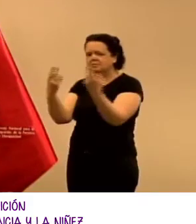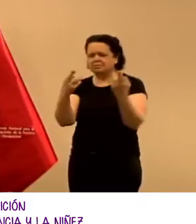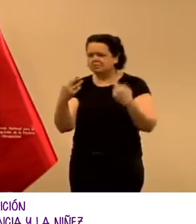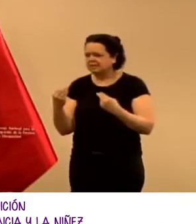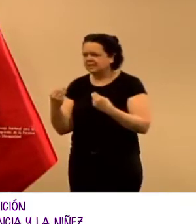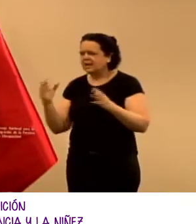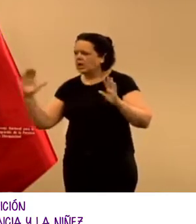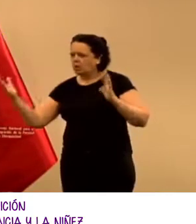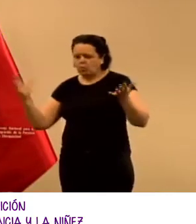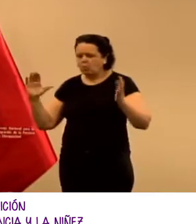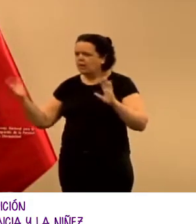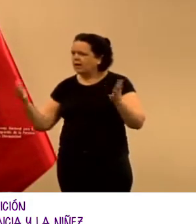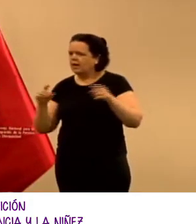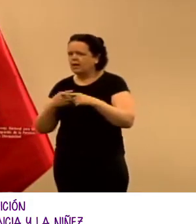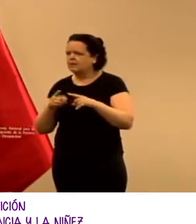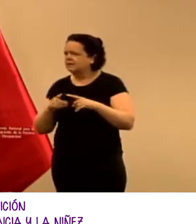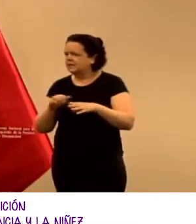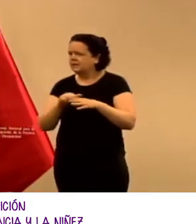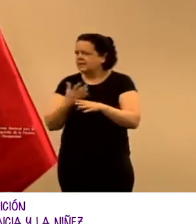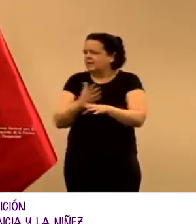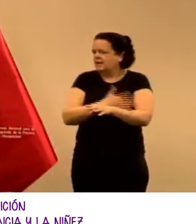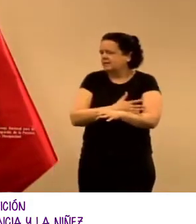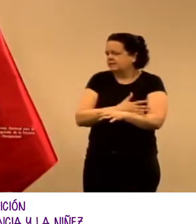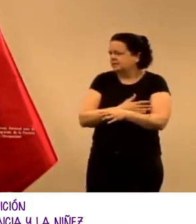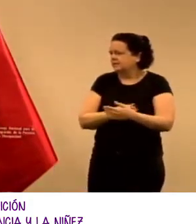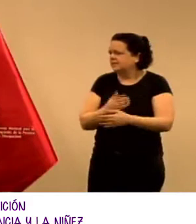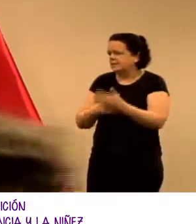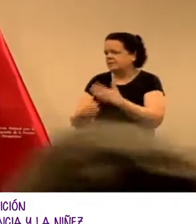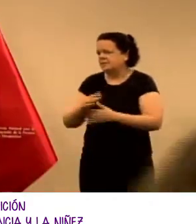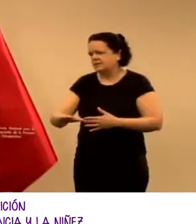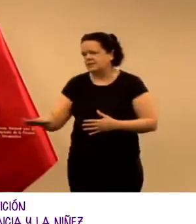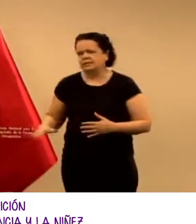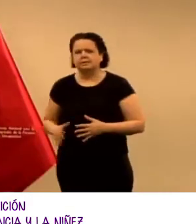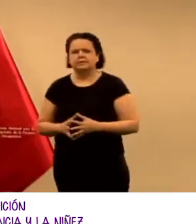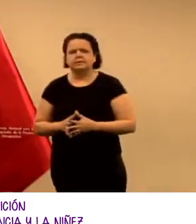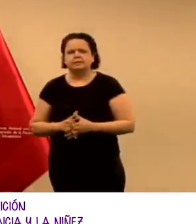y cómo comparaba esto con otros ejercicios de medición de la discapacidad infantil.